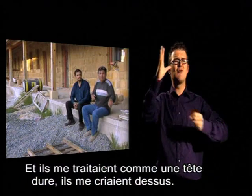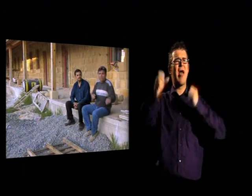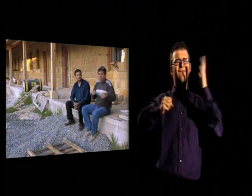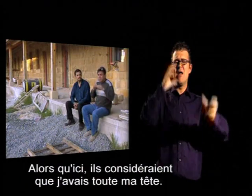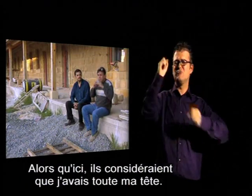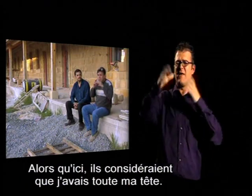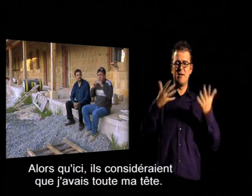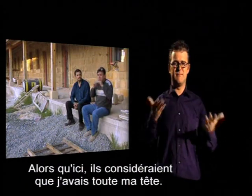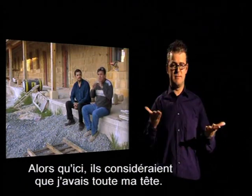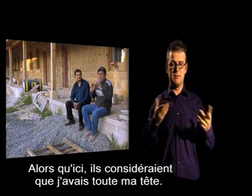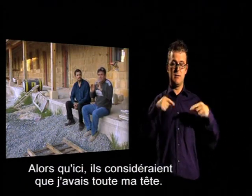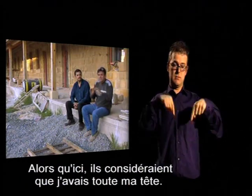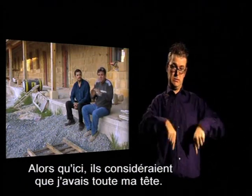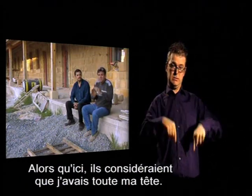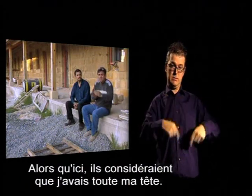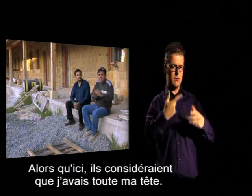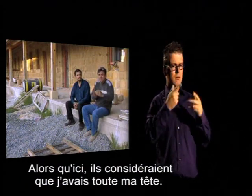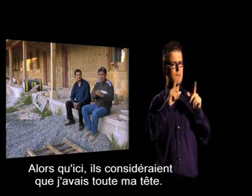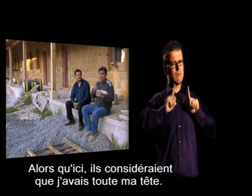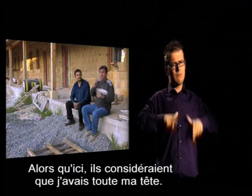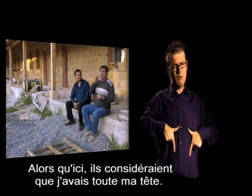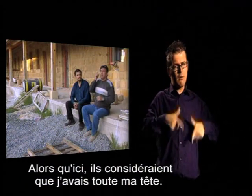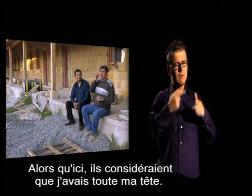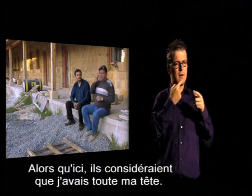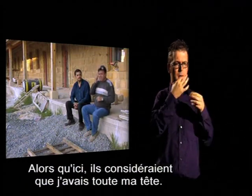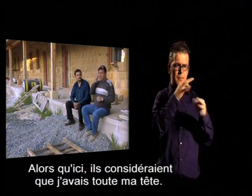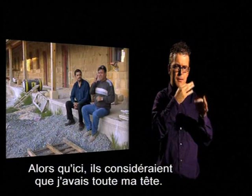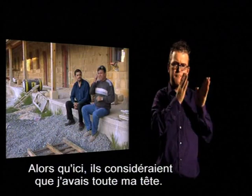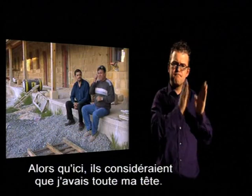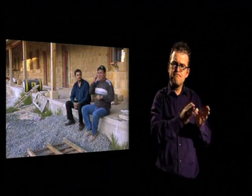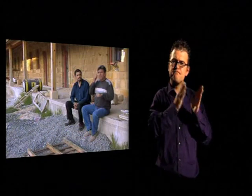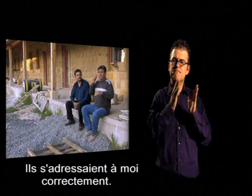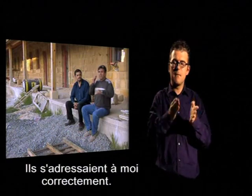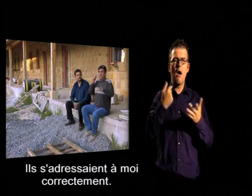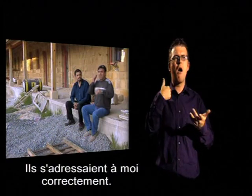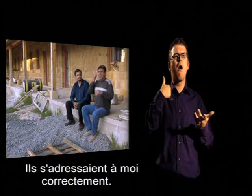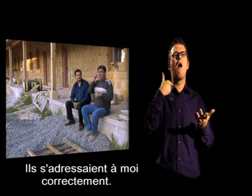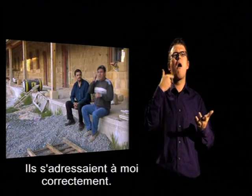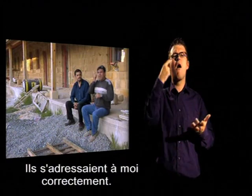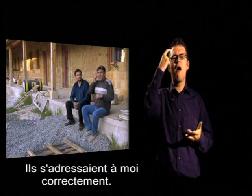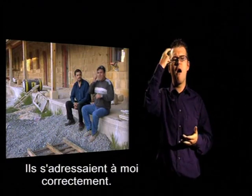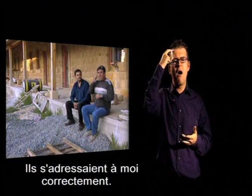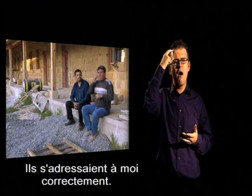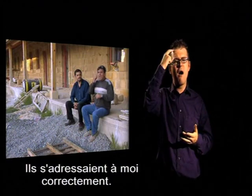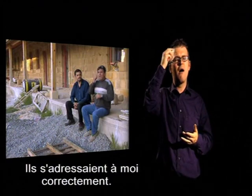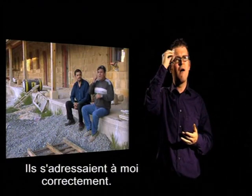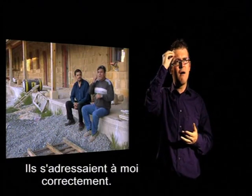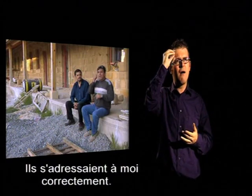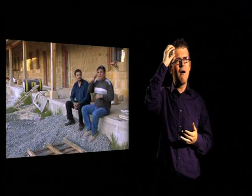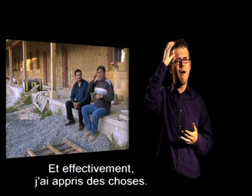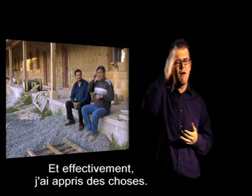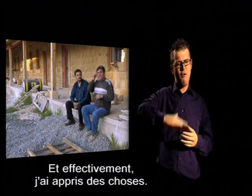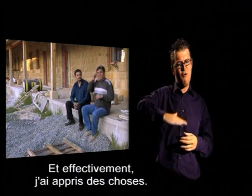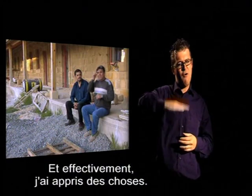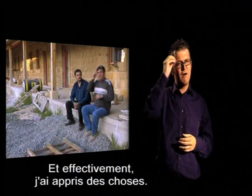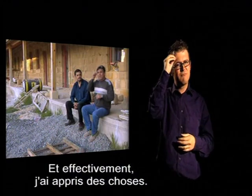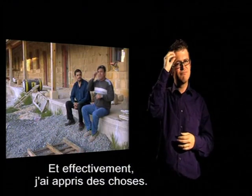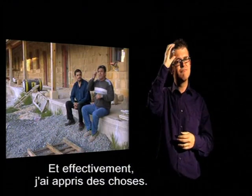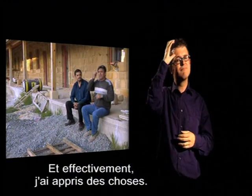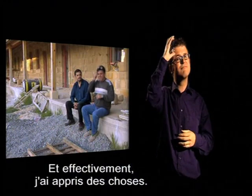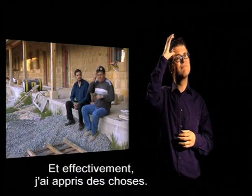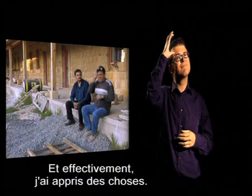dessus. Alors qu'ici, ils considéraient que j'avais toute ma tête. Ils s'adressaient à moi correctement. Et